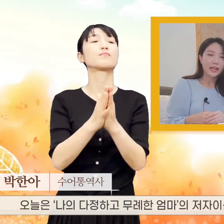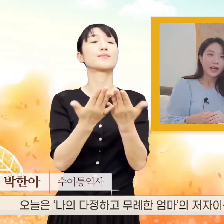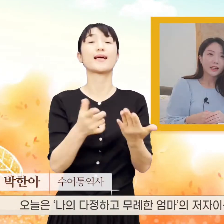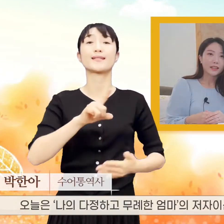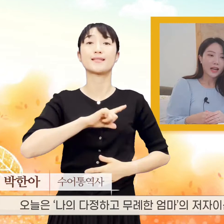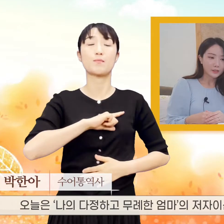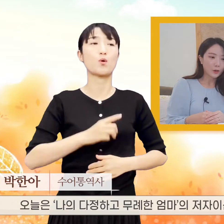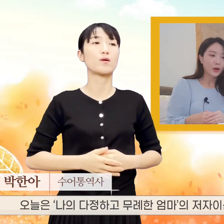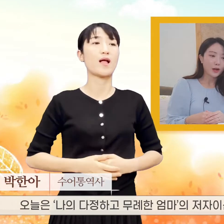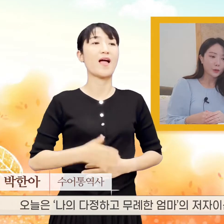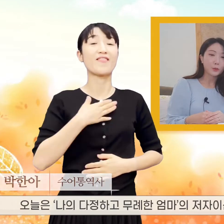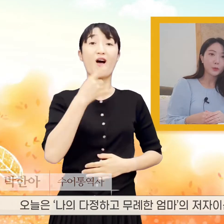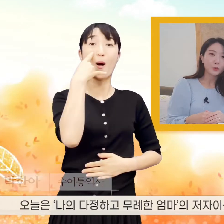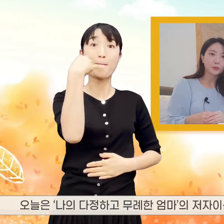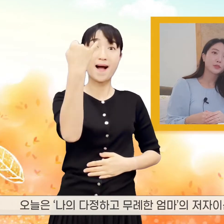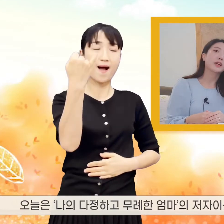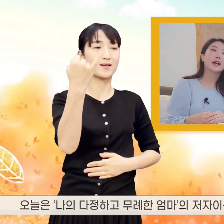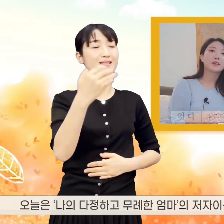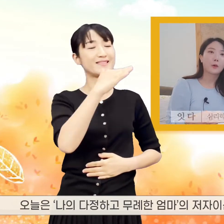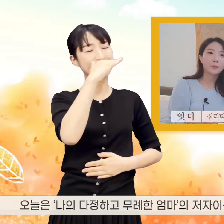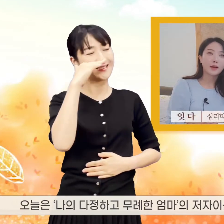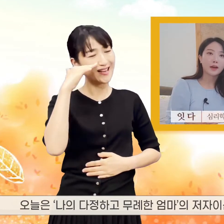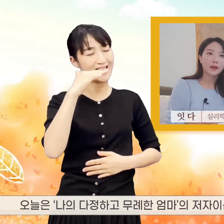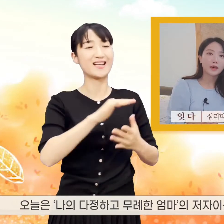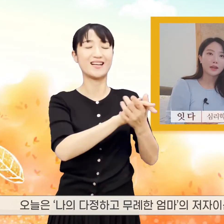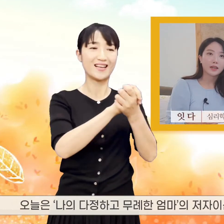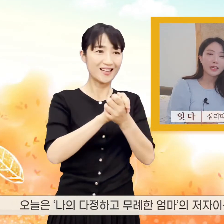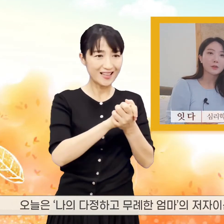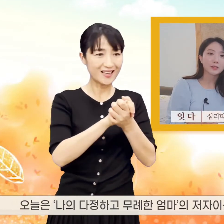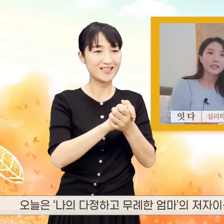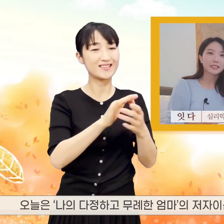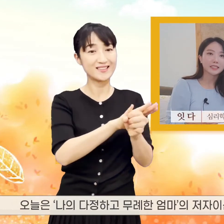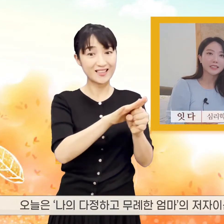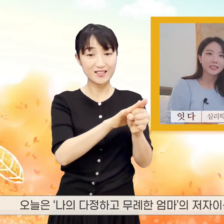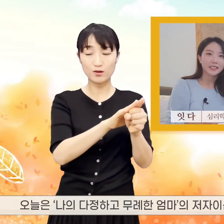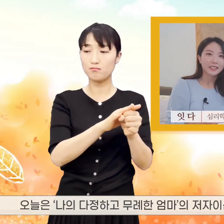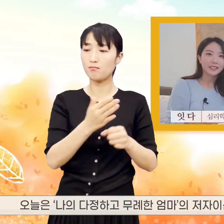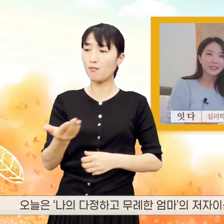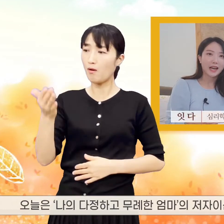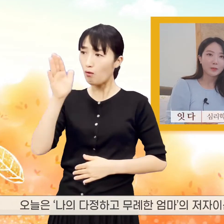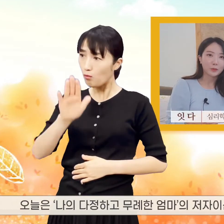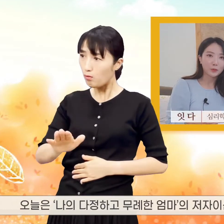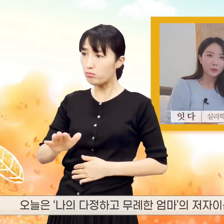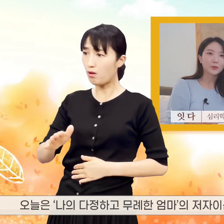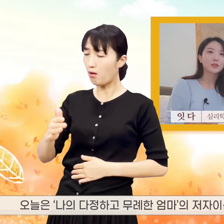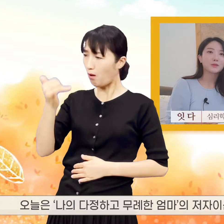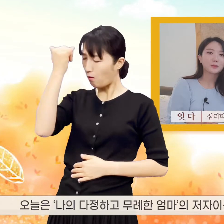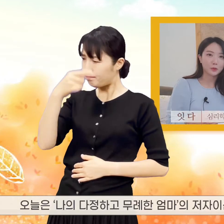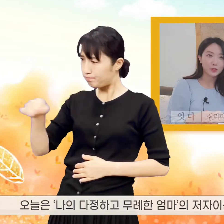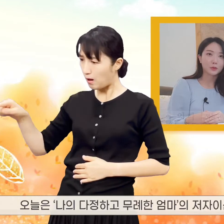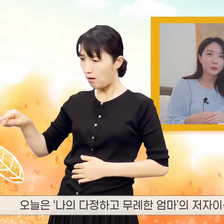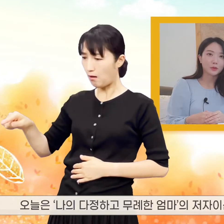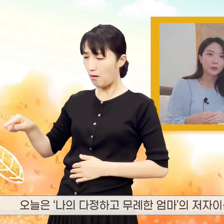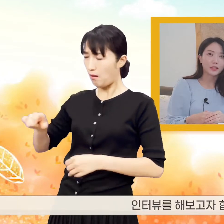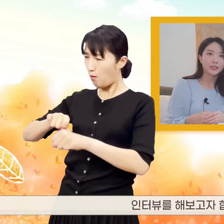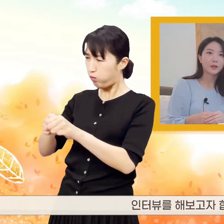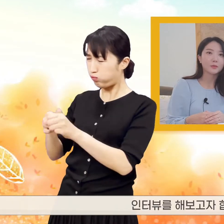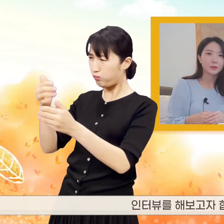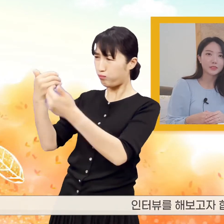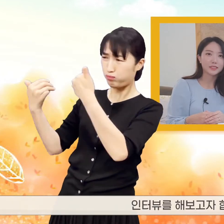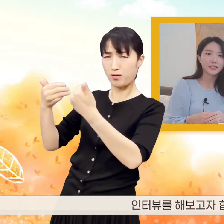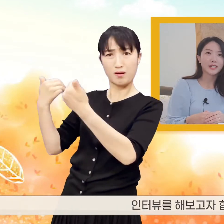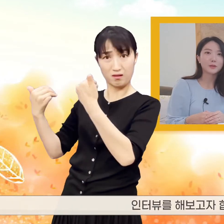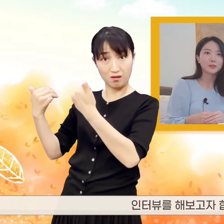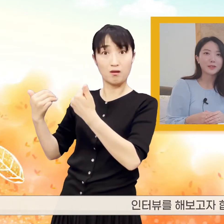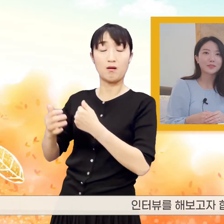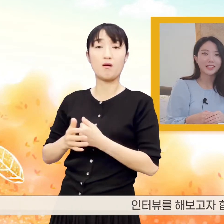오늘은 나의 다정하고 무례한 엄마의 저자이신 이남옥 교수님을 모시고